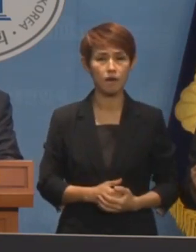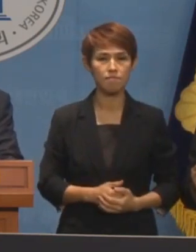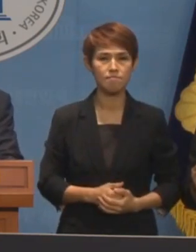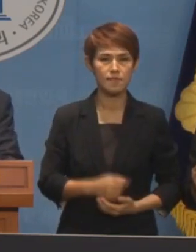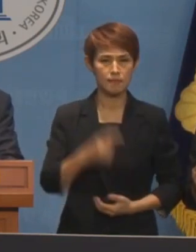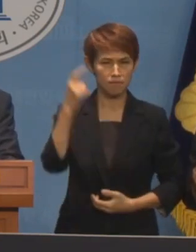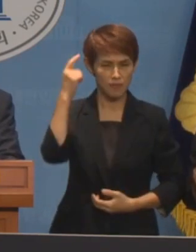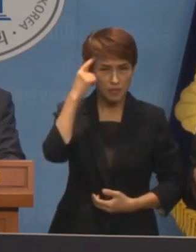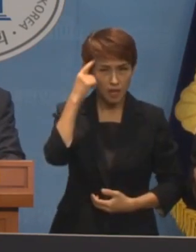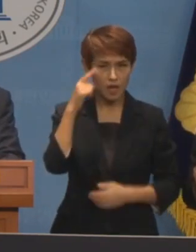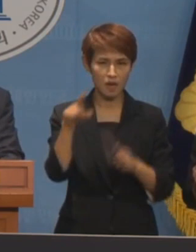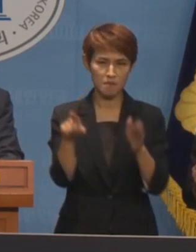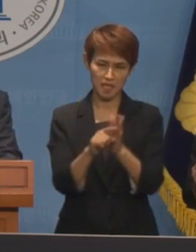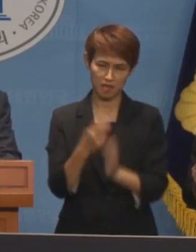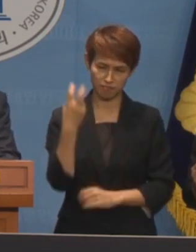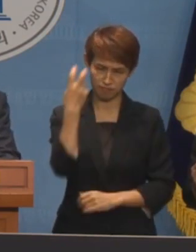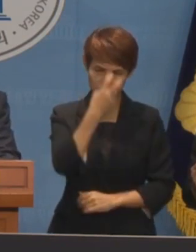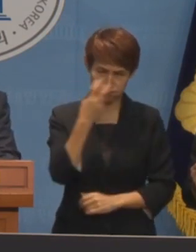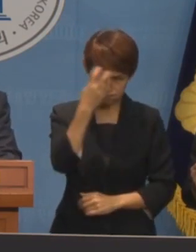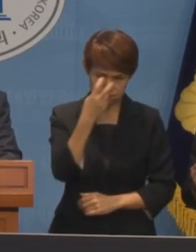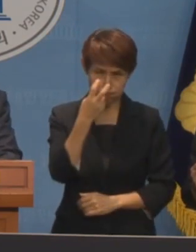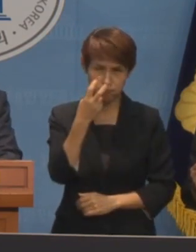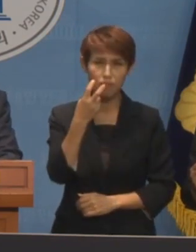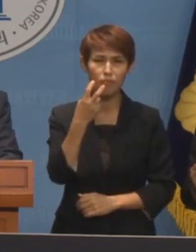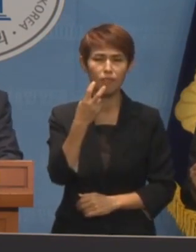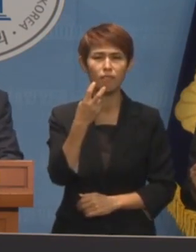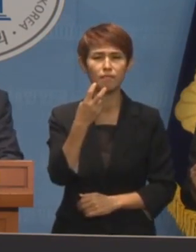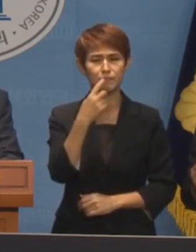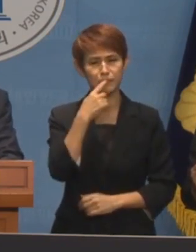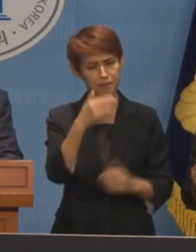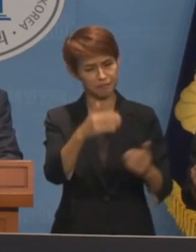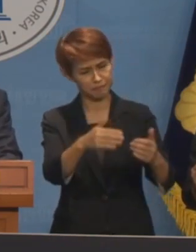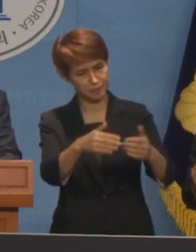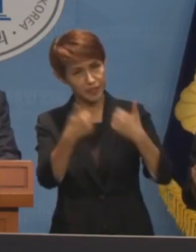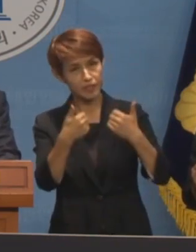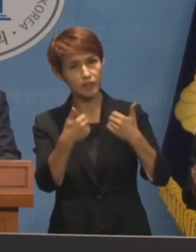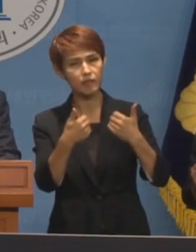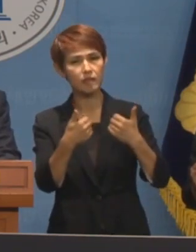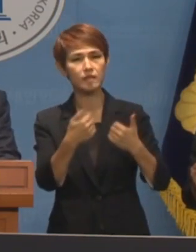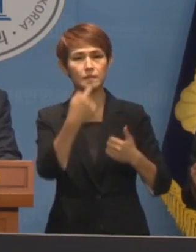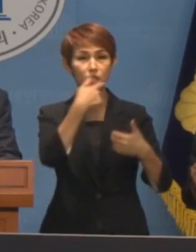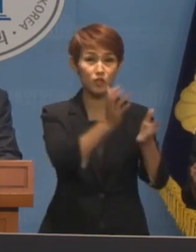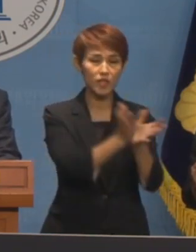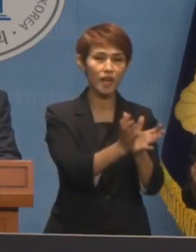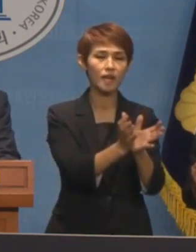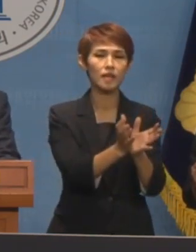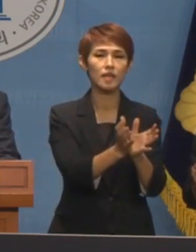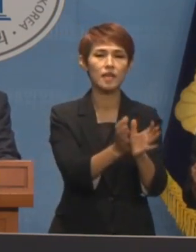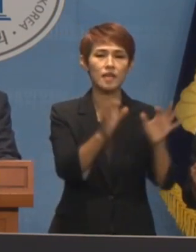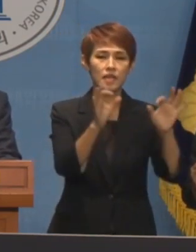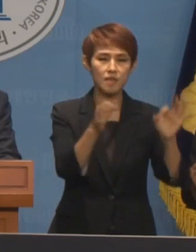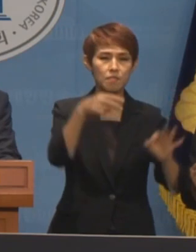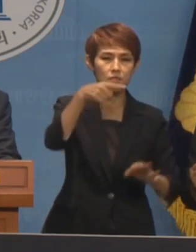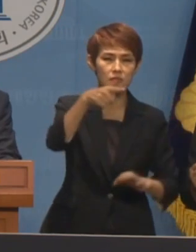사상, 신앙, 검열 이런 서슴지 않는 더불어민주당